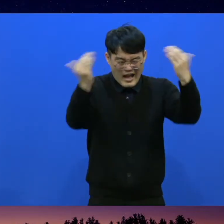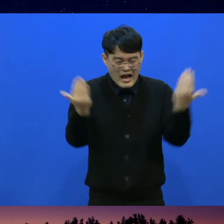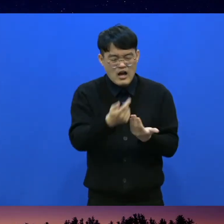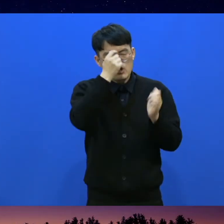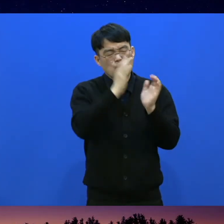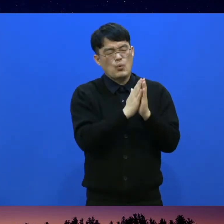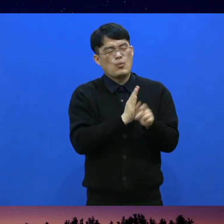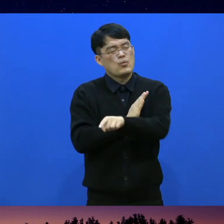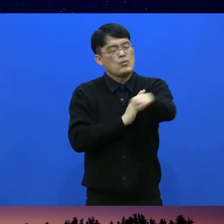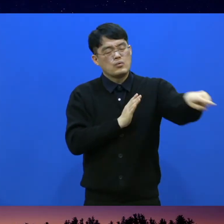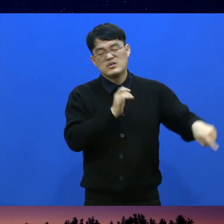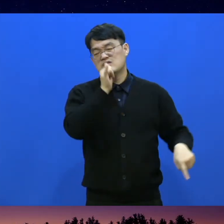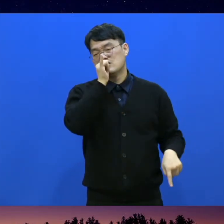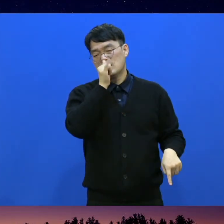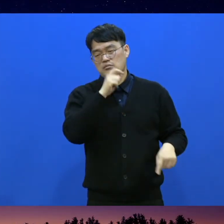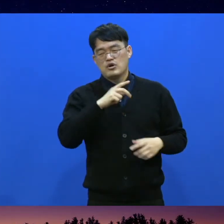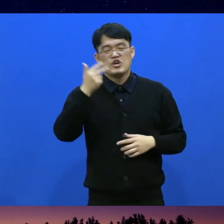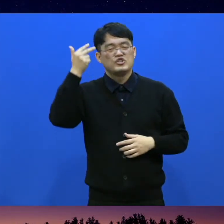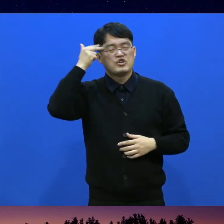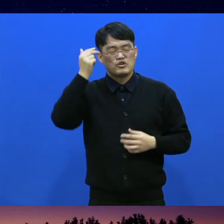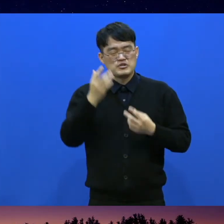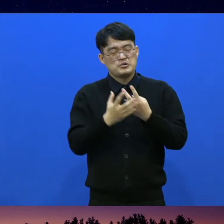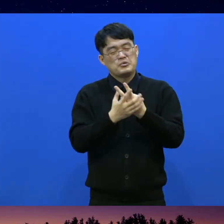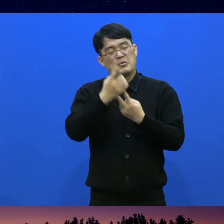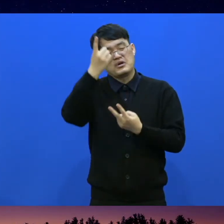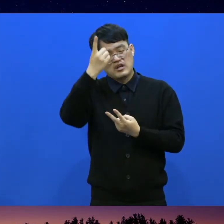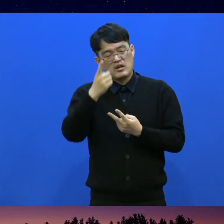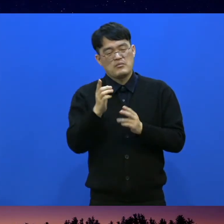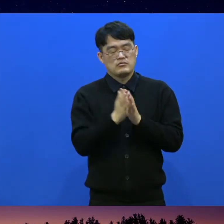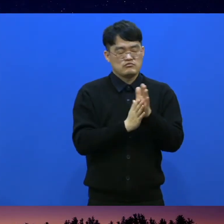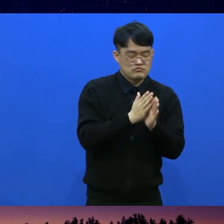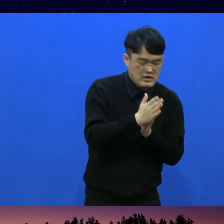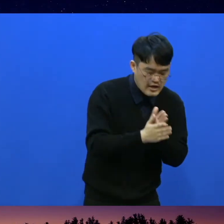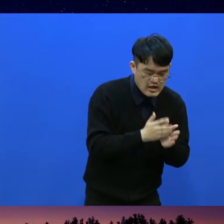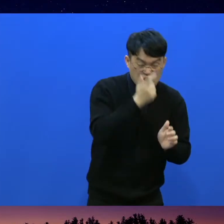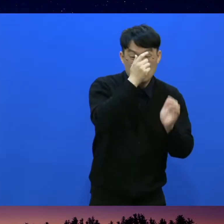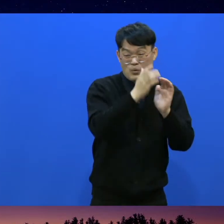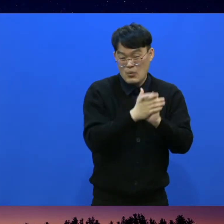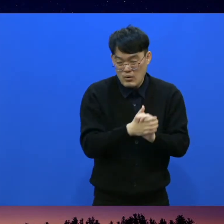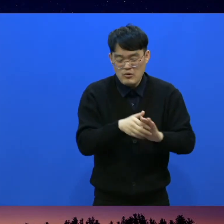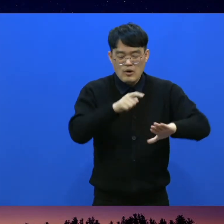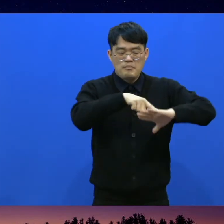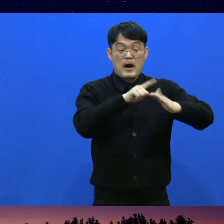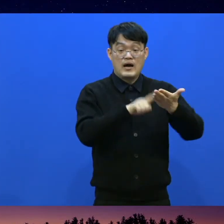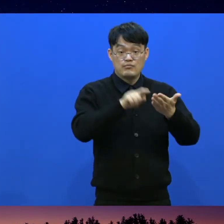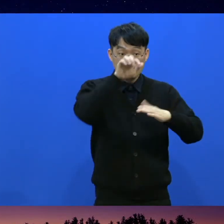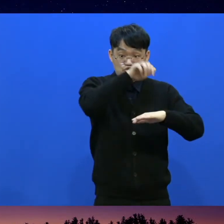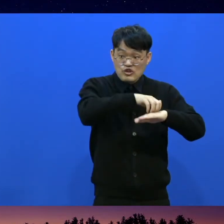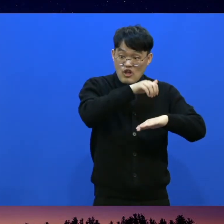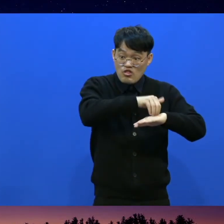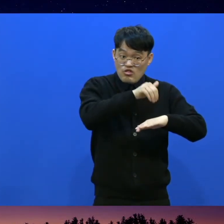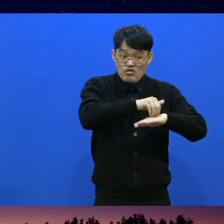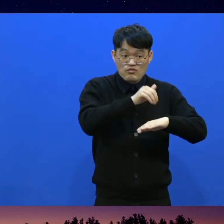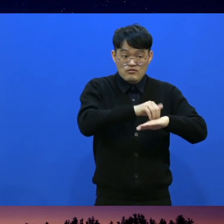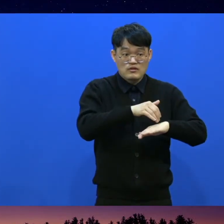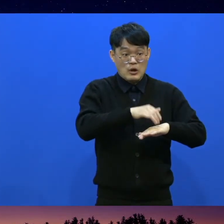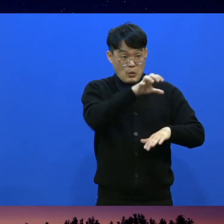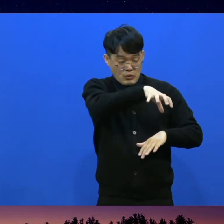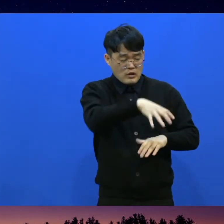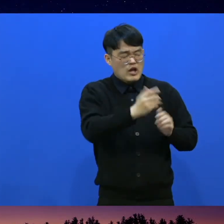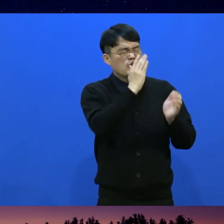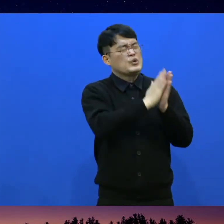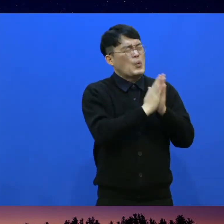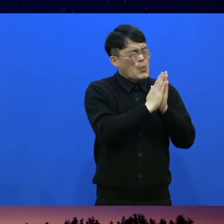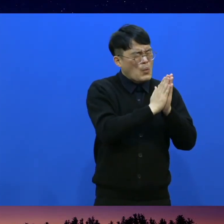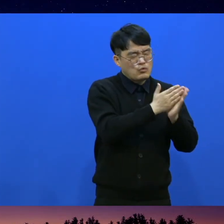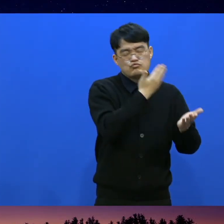있습니다. 그래서 뭐 정신 통일도 하고, 뭐 수양 차원에서도 하고, 마음 수련이라고 하는 것에서도 뭐 기도를 얼마나